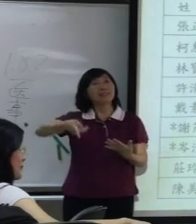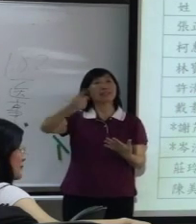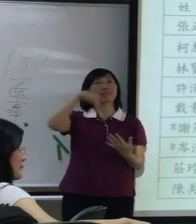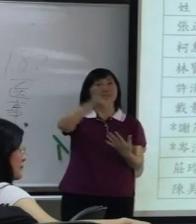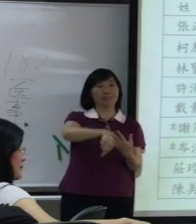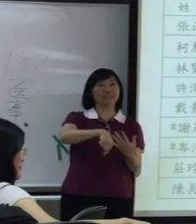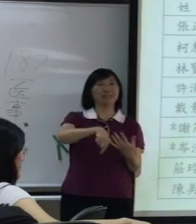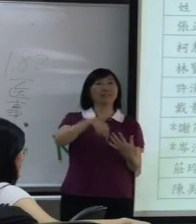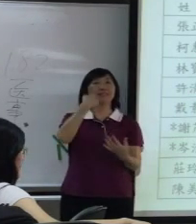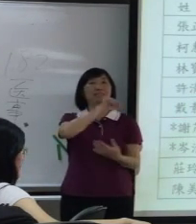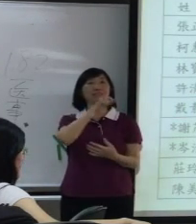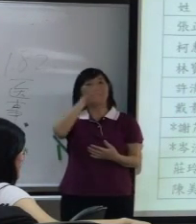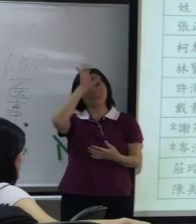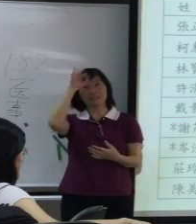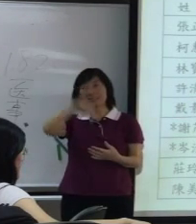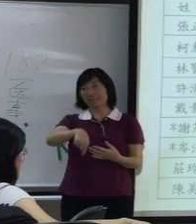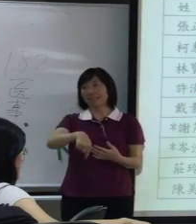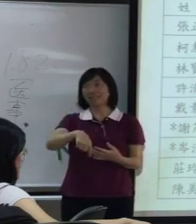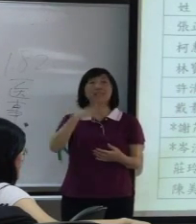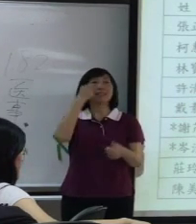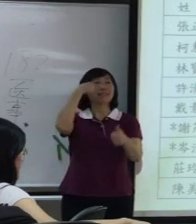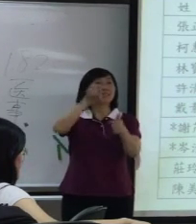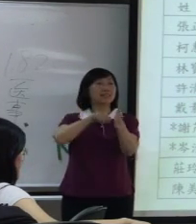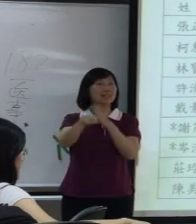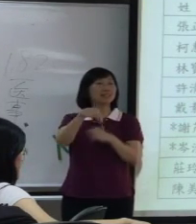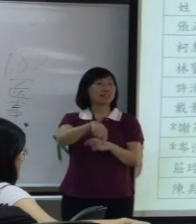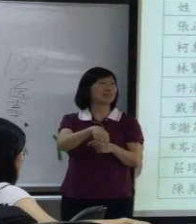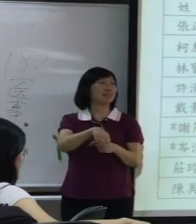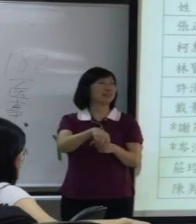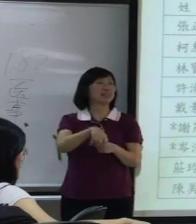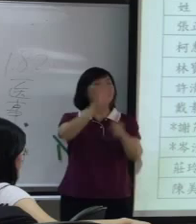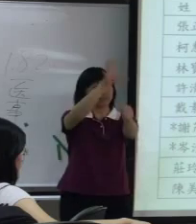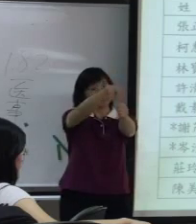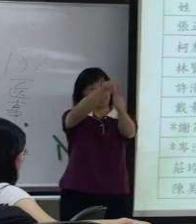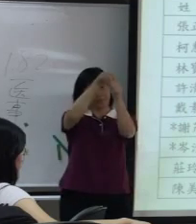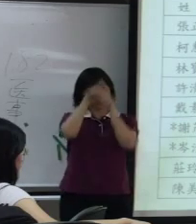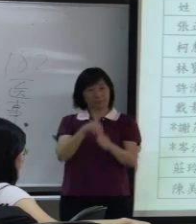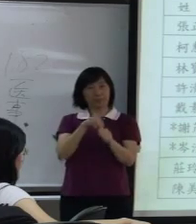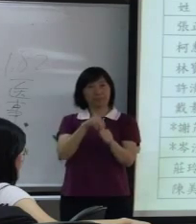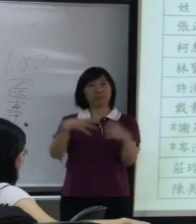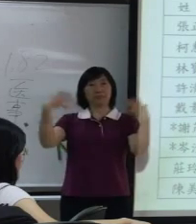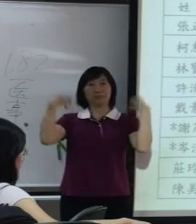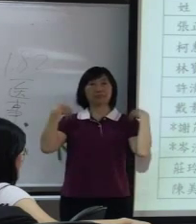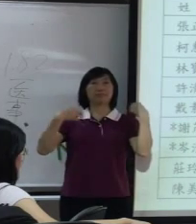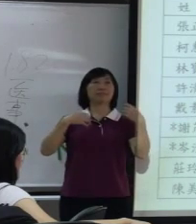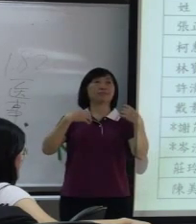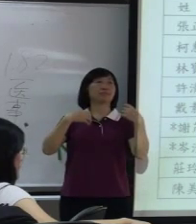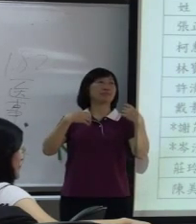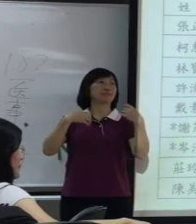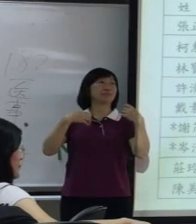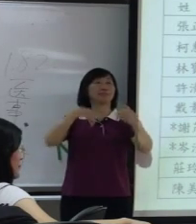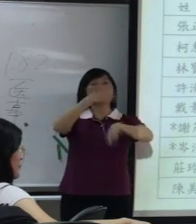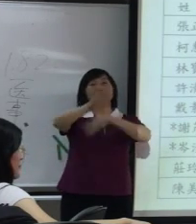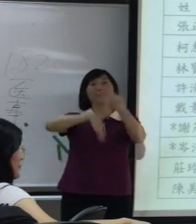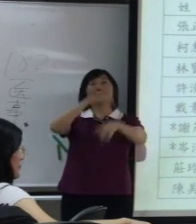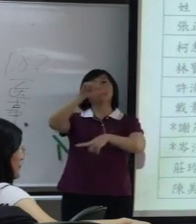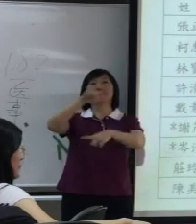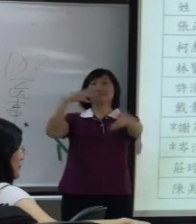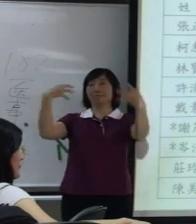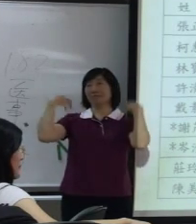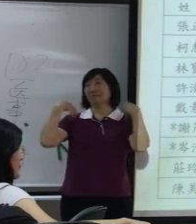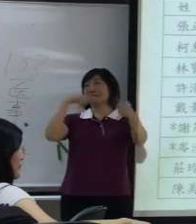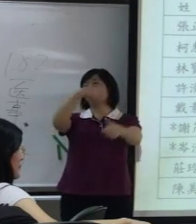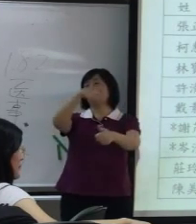来台湾师大特教系，我把他挖来担任手语老师